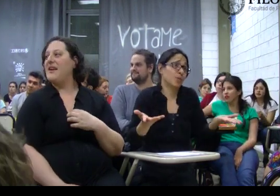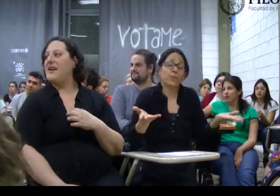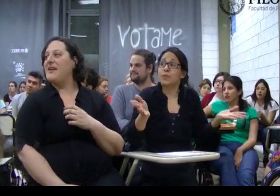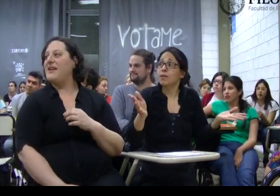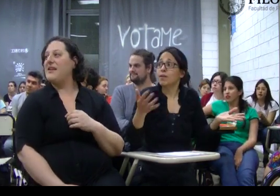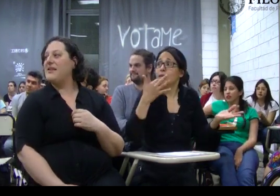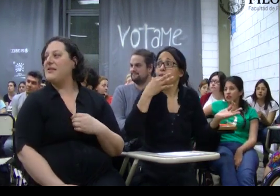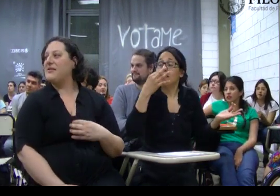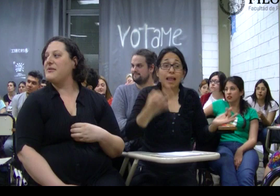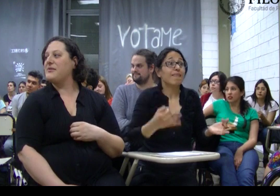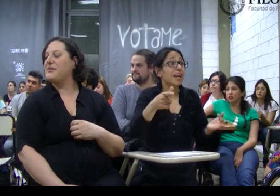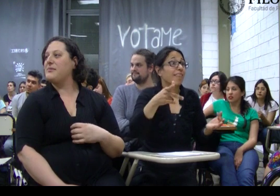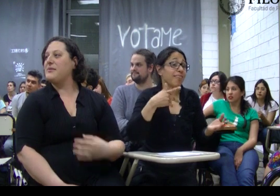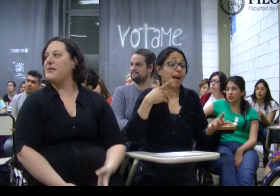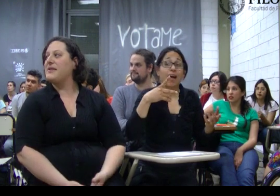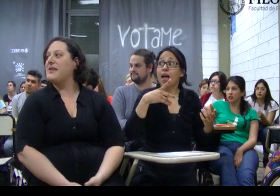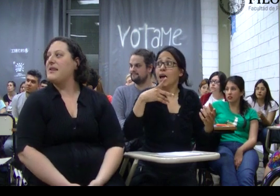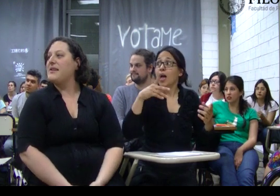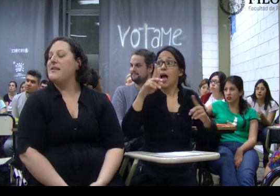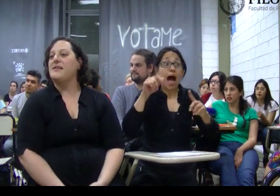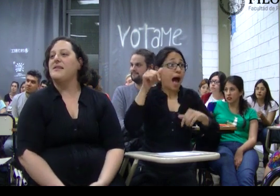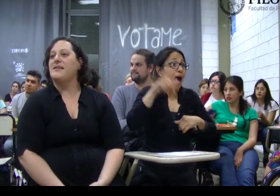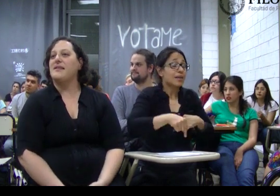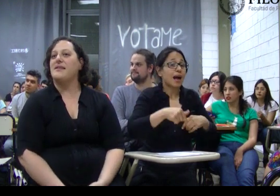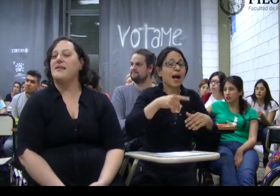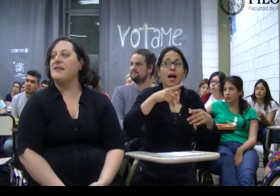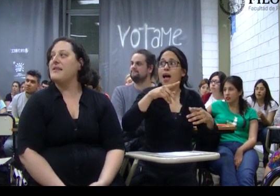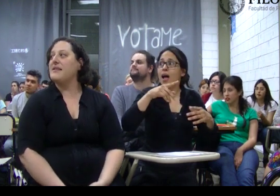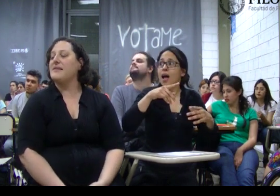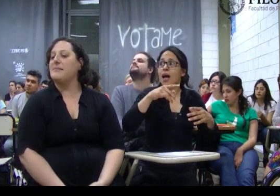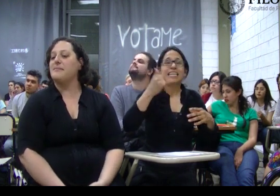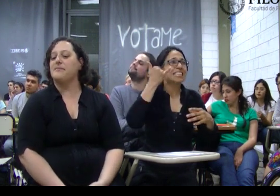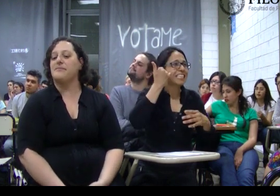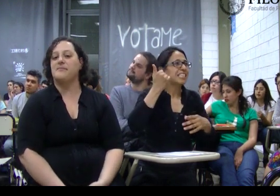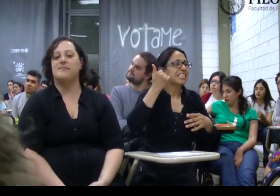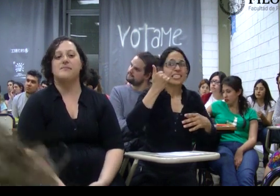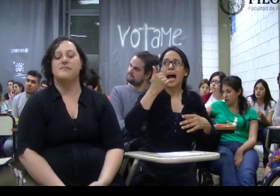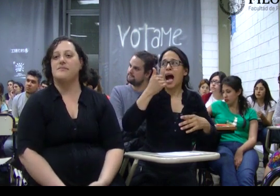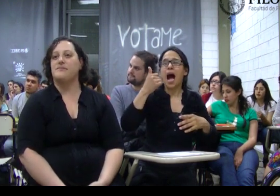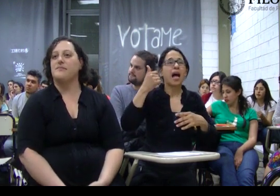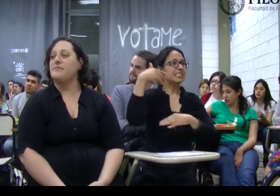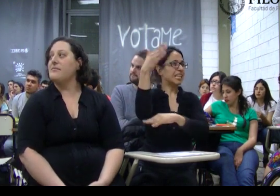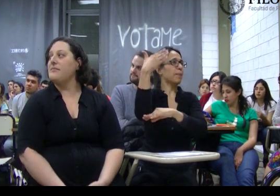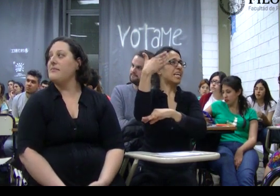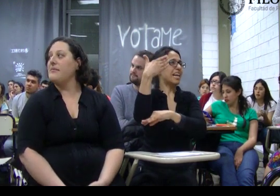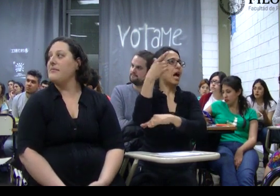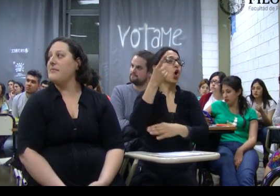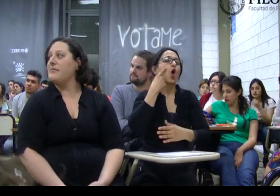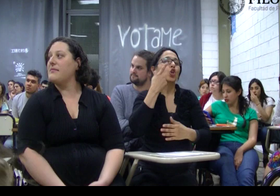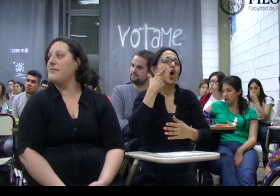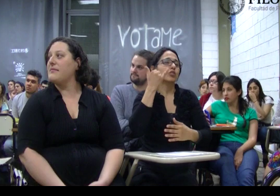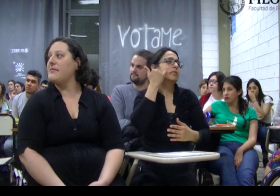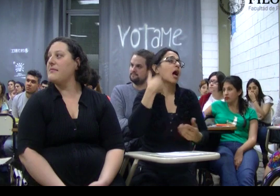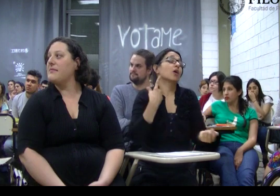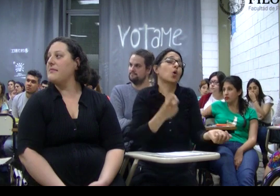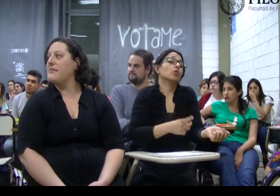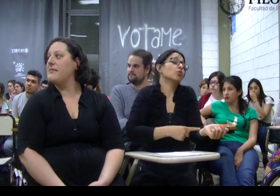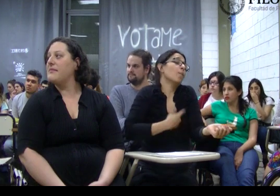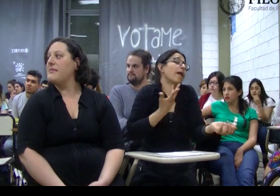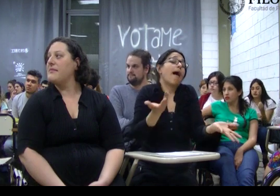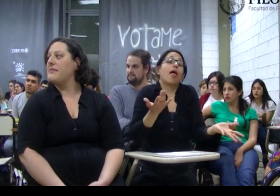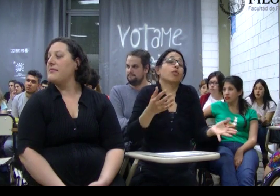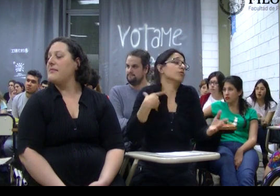el contacto de la organización y algunos links, quienes ya son parte del seminario lo tienen como parte de la